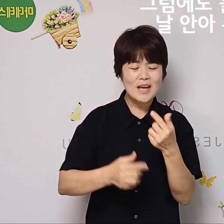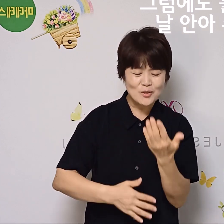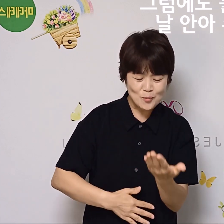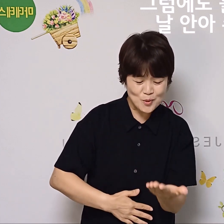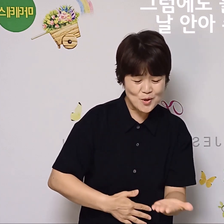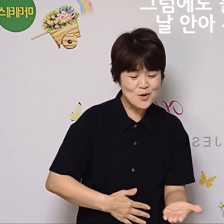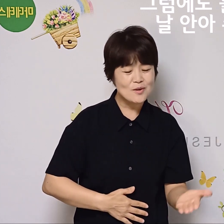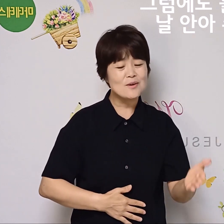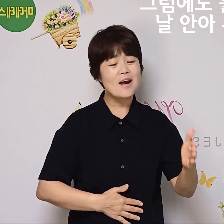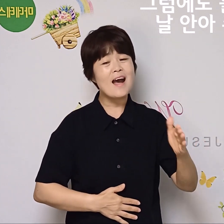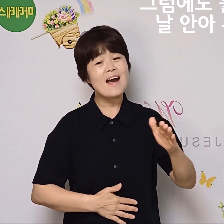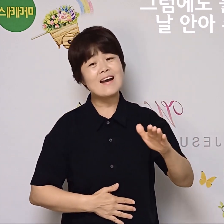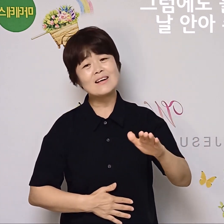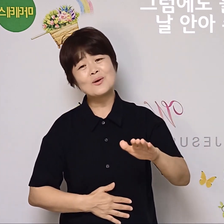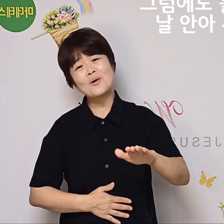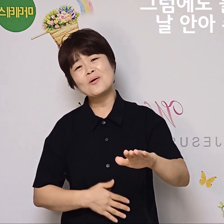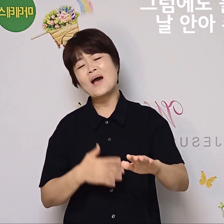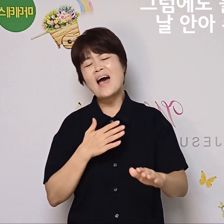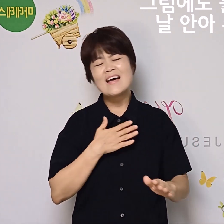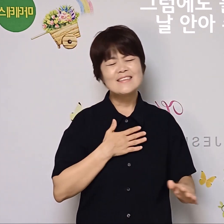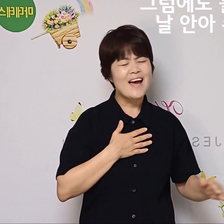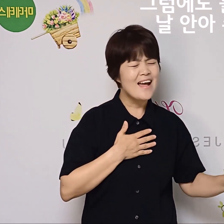그럼에도 불구하고 날